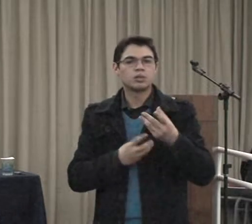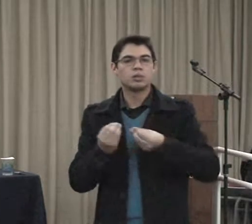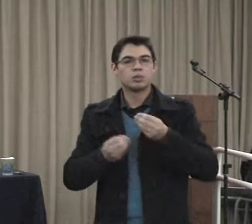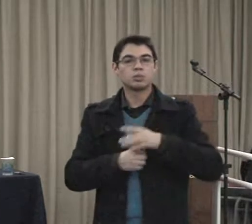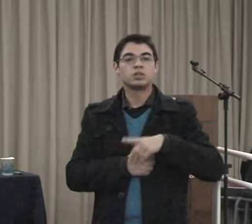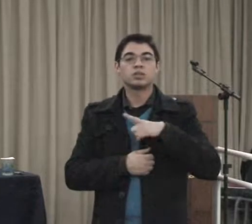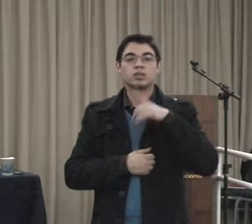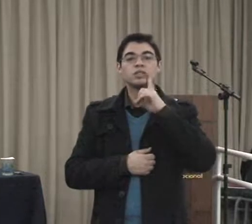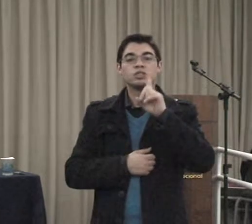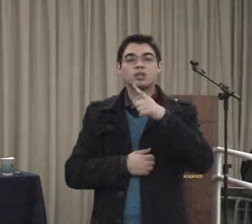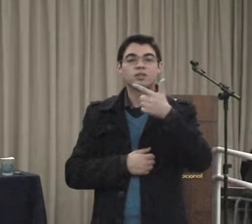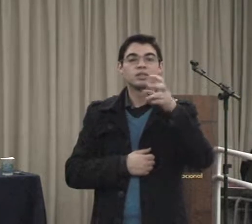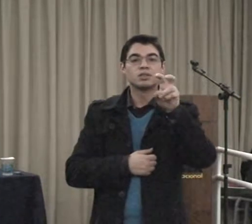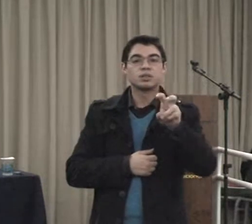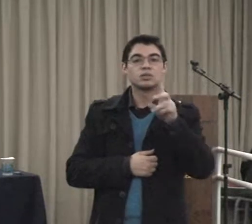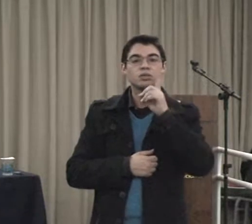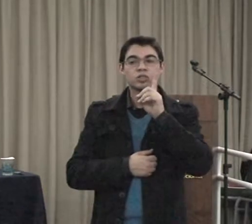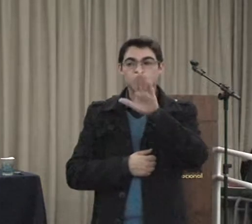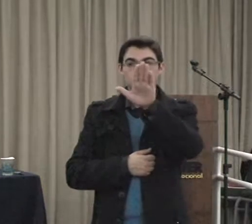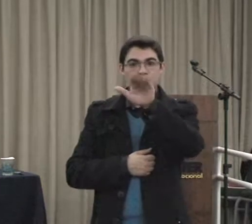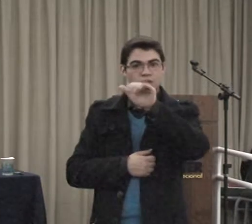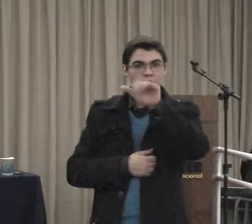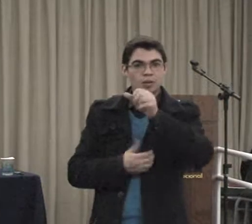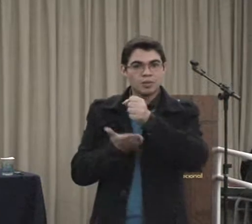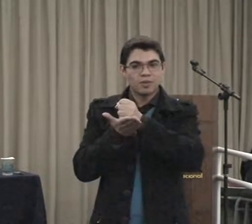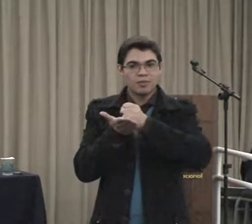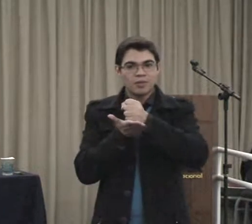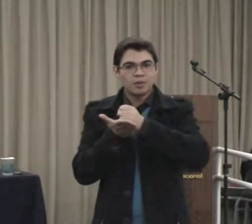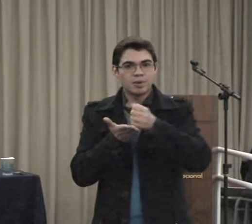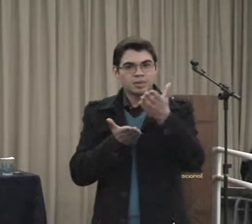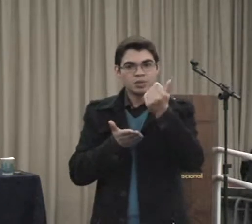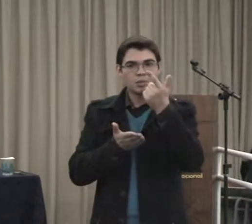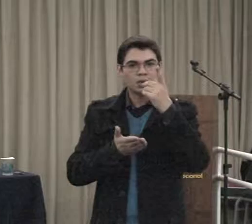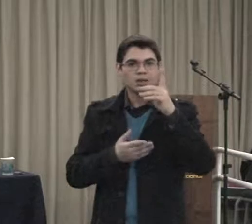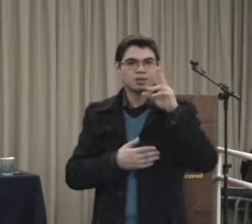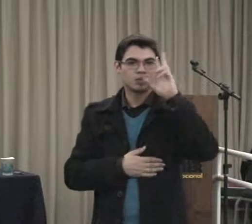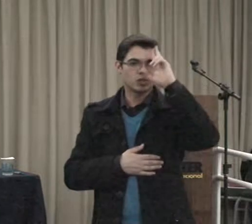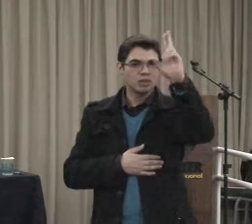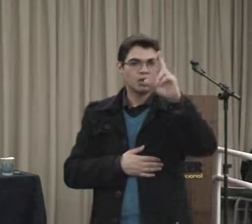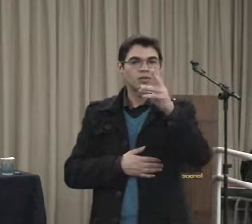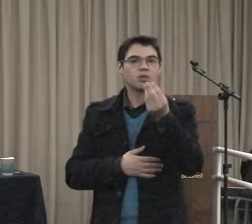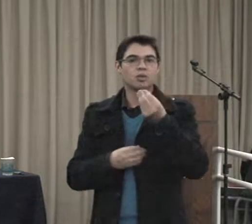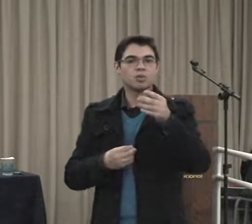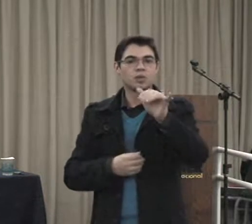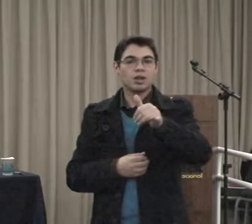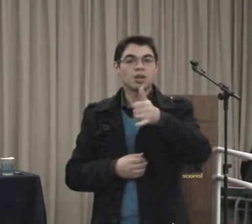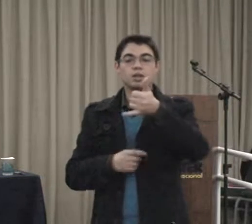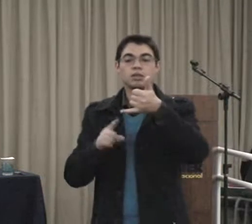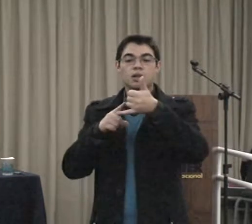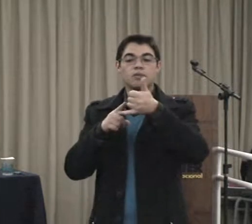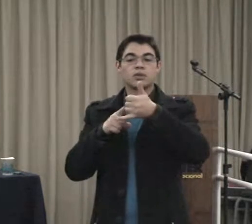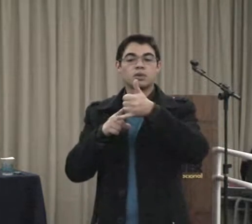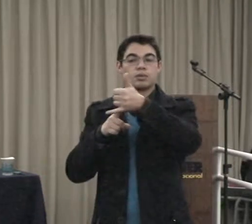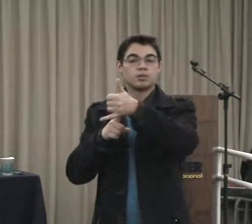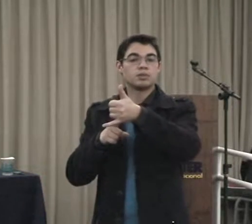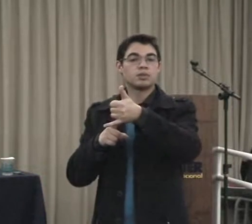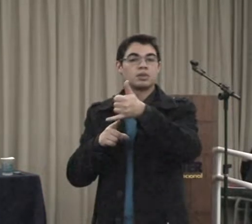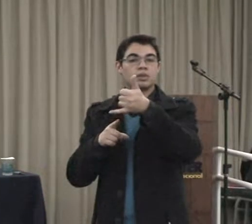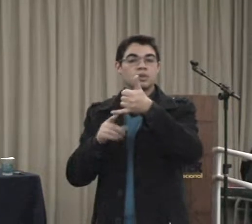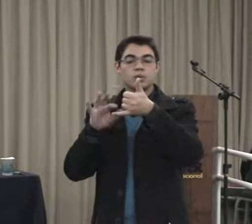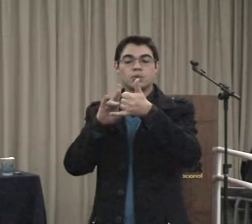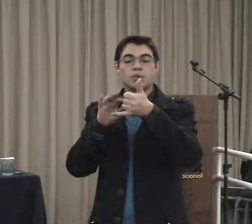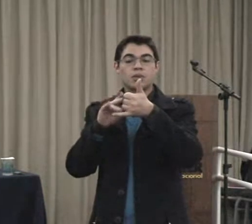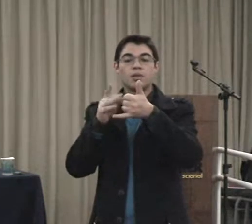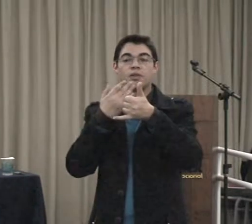25 dias eu chamei o presidente da rede, que disse assim, pega esse telefone aqui e